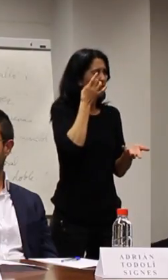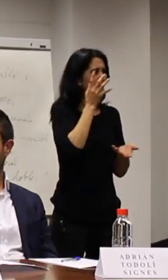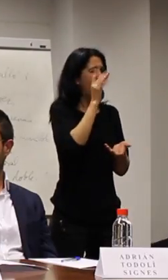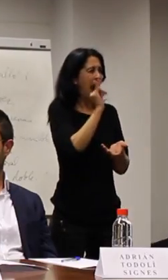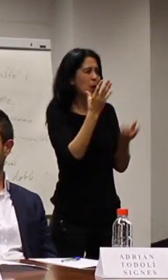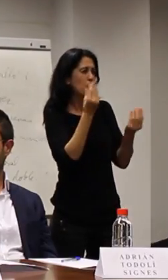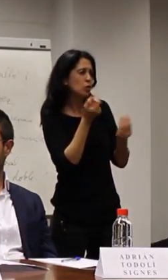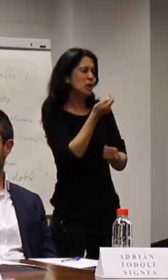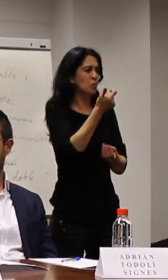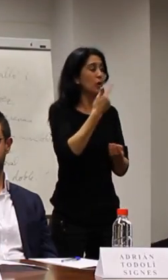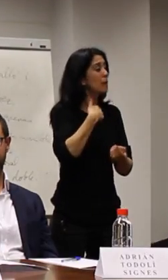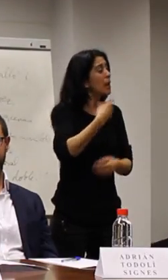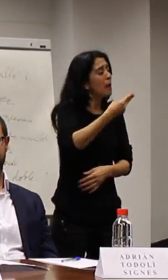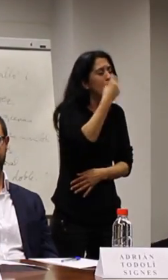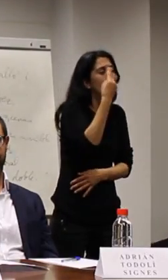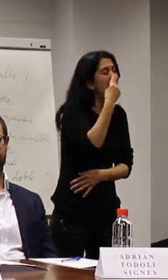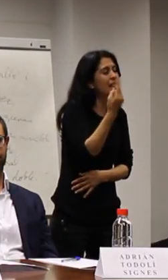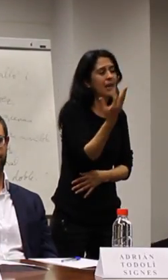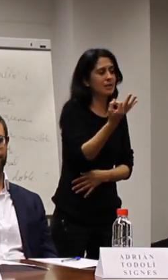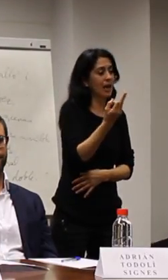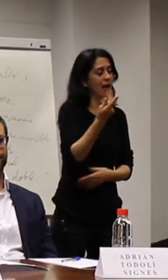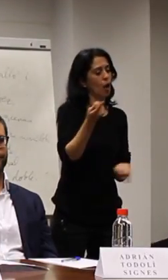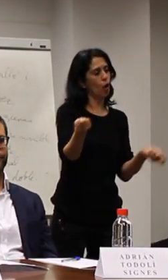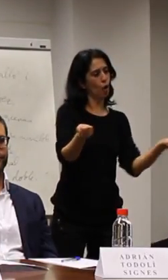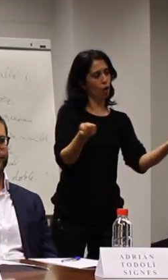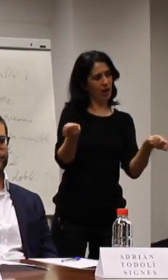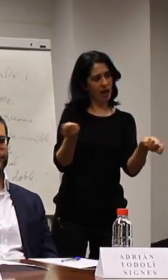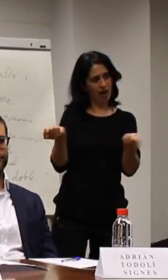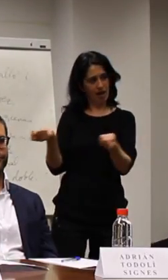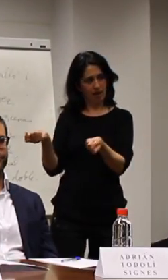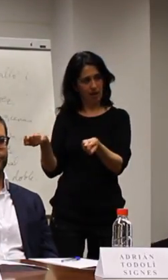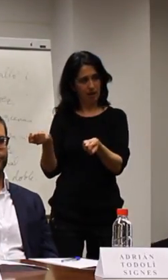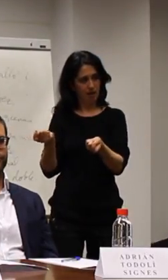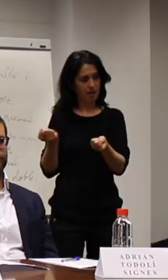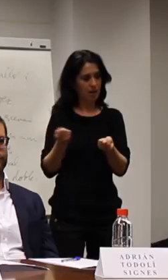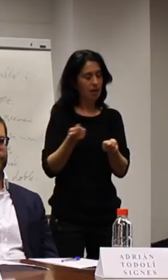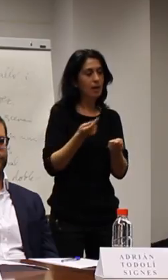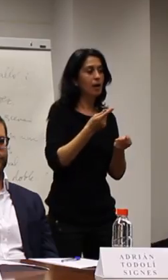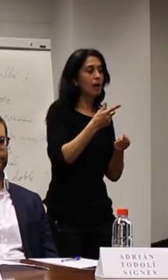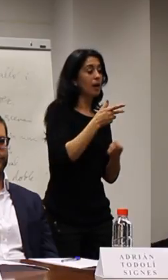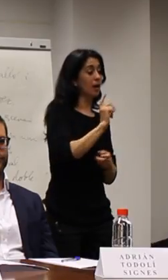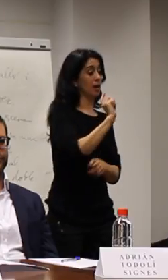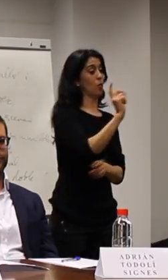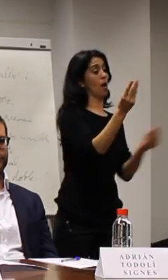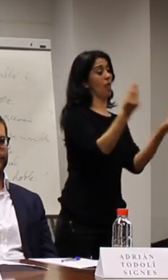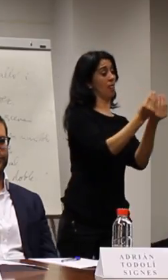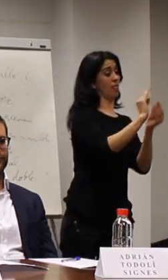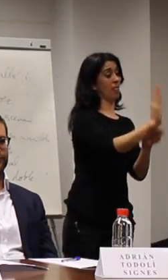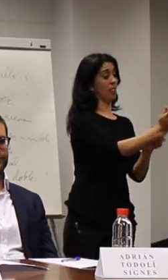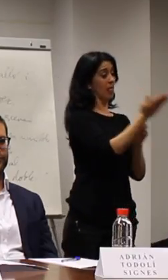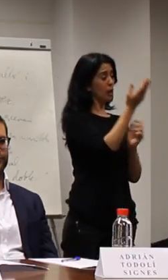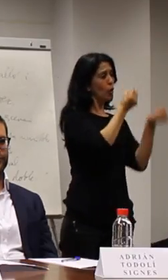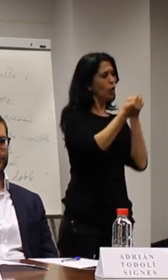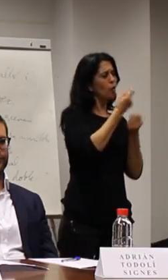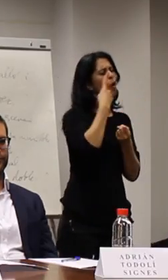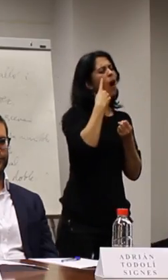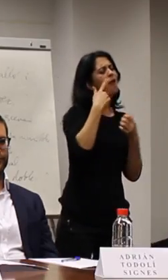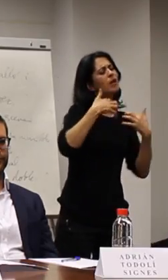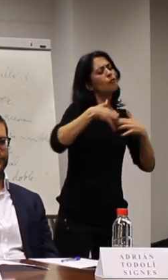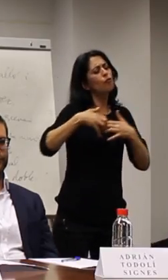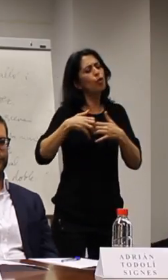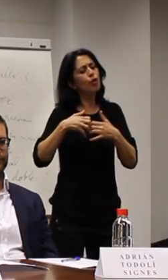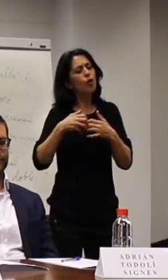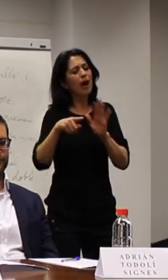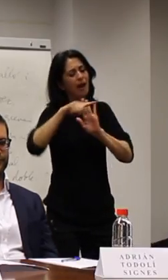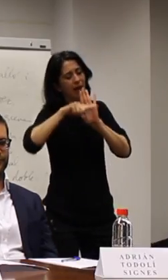economía, ¿no? Y a partir del dato económico hay que ver exactamente qué mecanismos están funcionando. Antes de la economía colaborativa